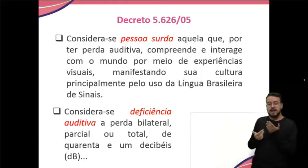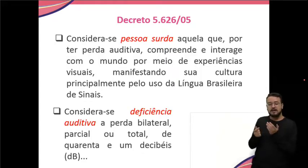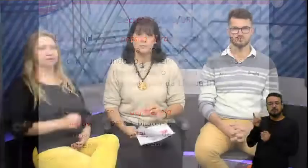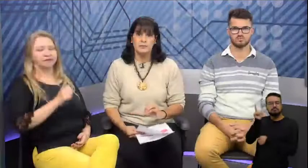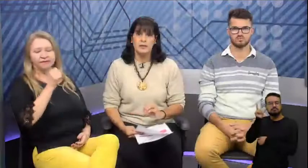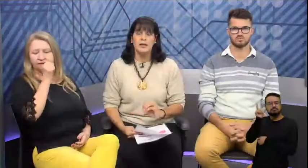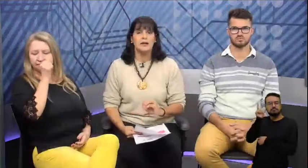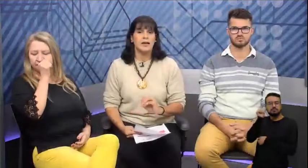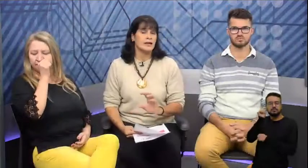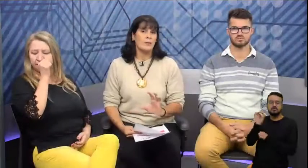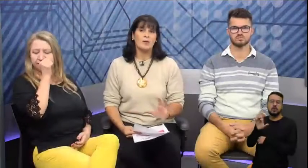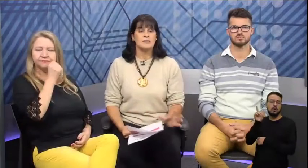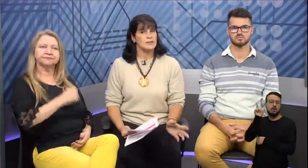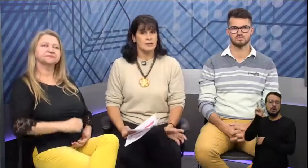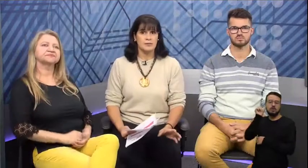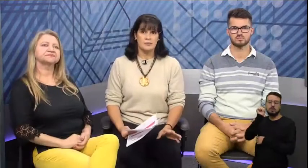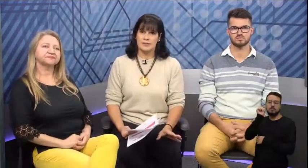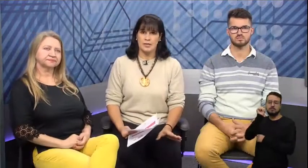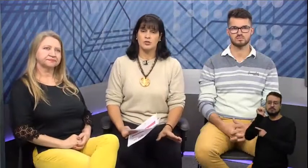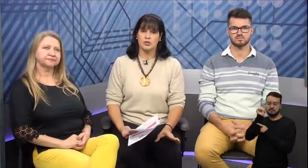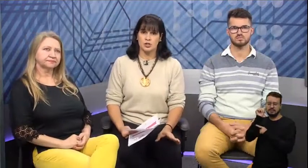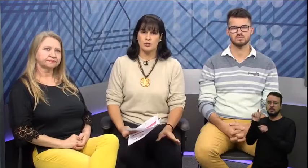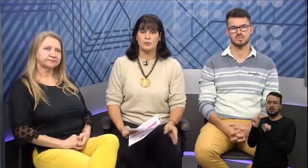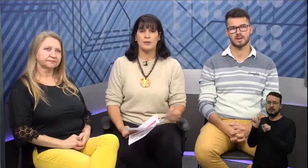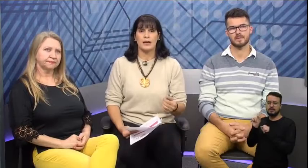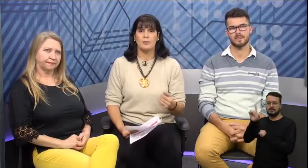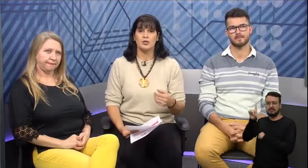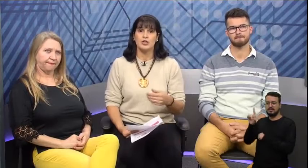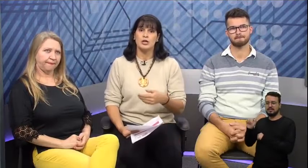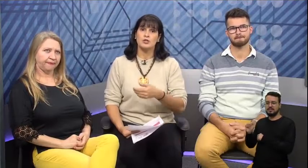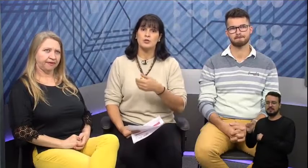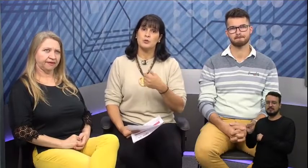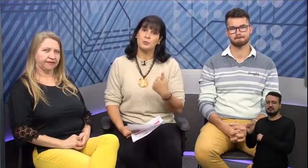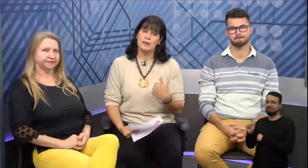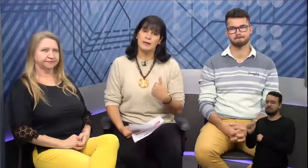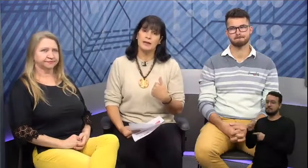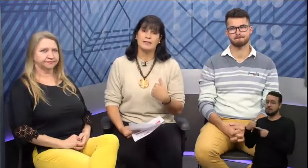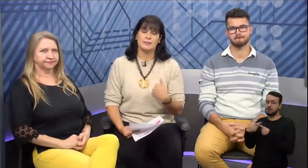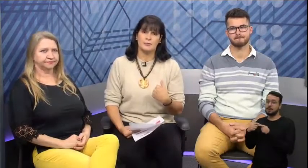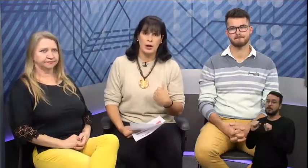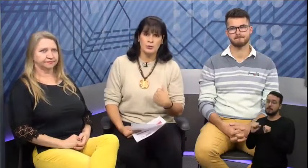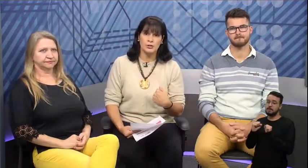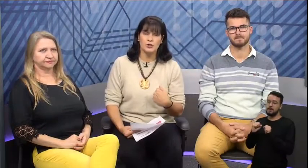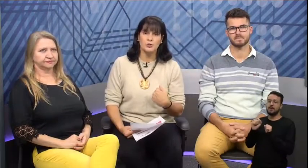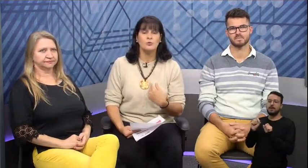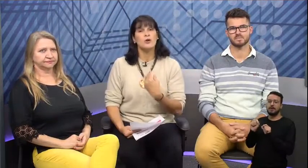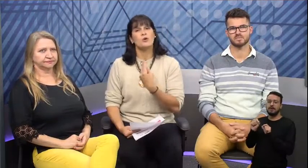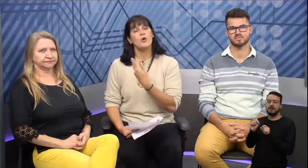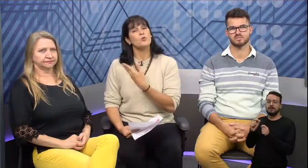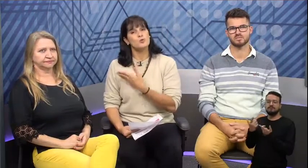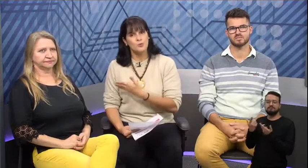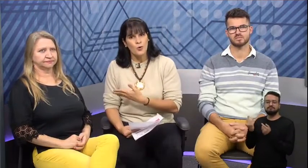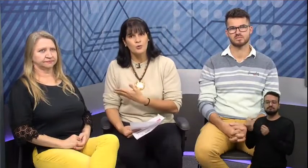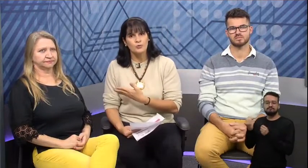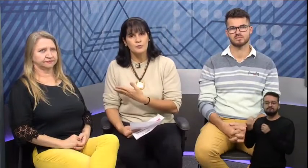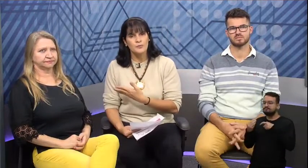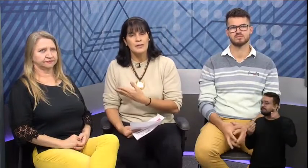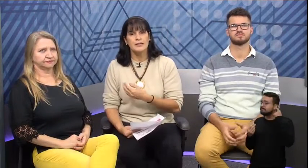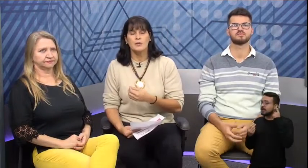ouvido, não é considerado deficiente auditivo, porque ela pode suprir essa falta de um com o uso do outro. Então, a